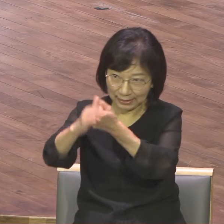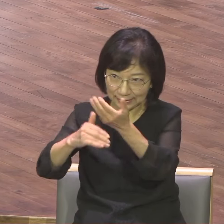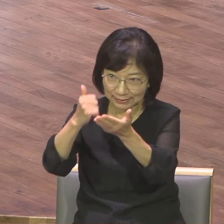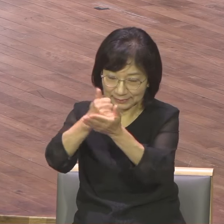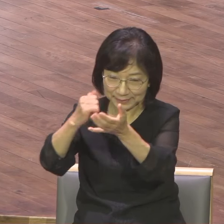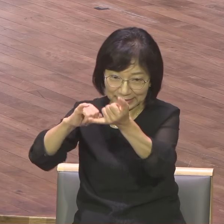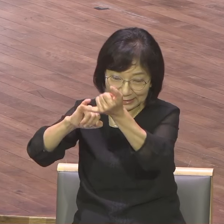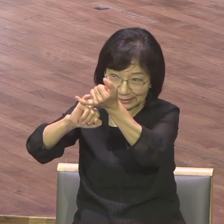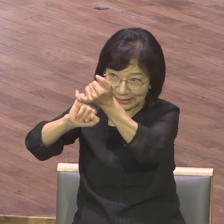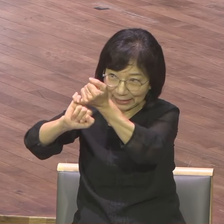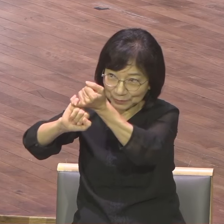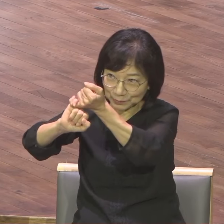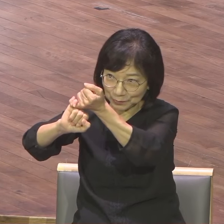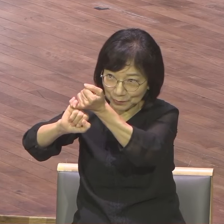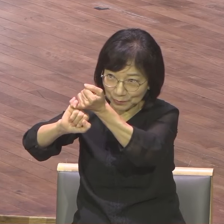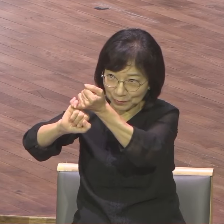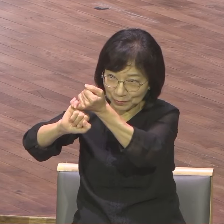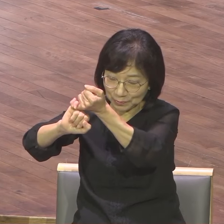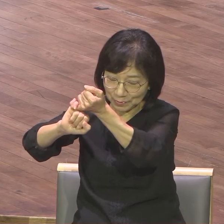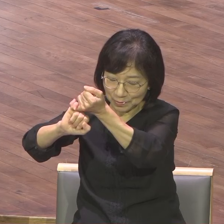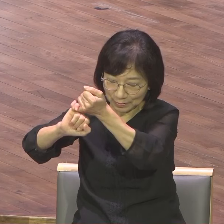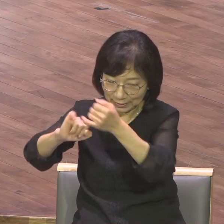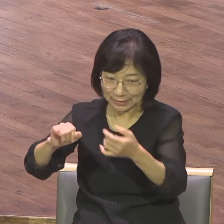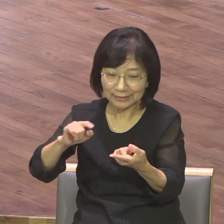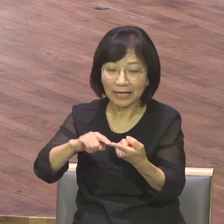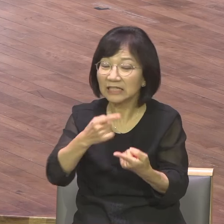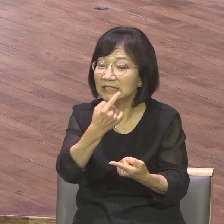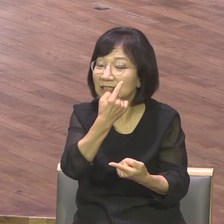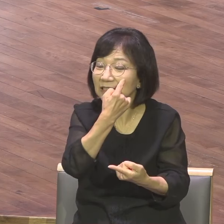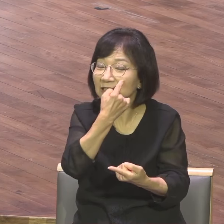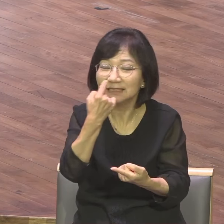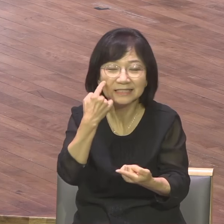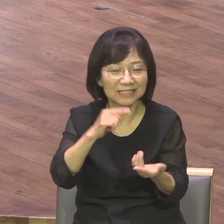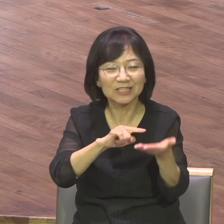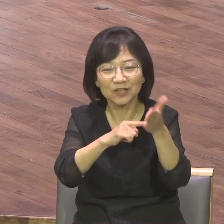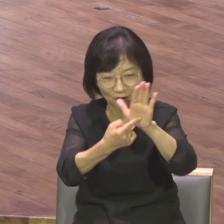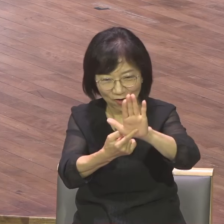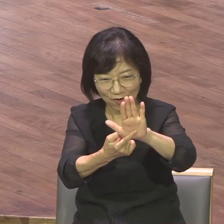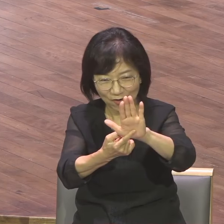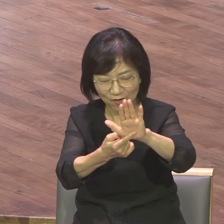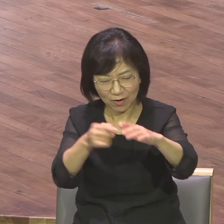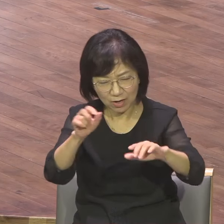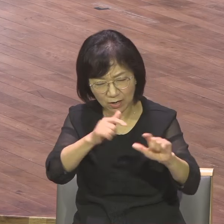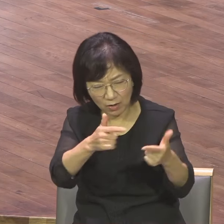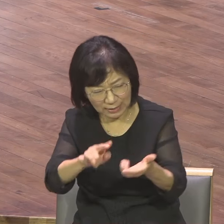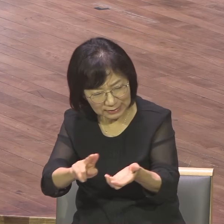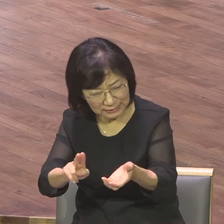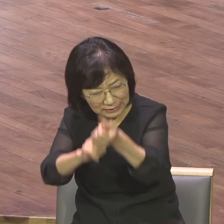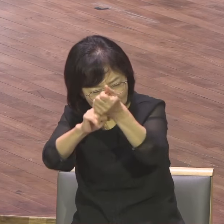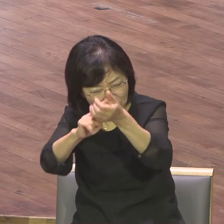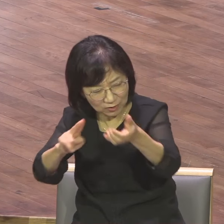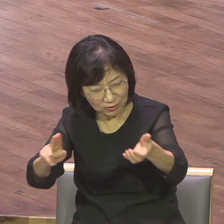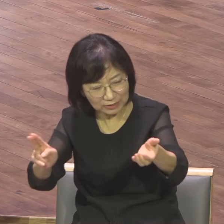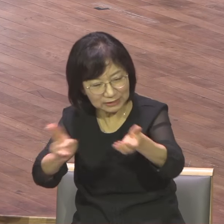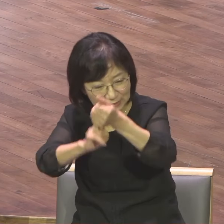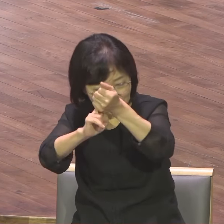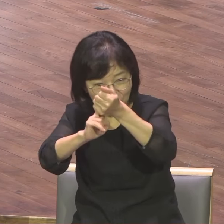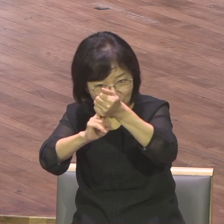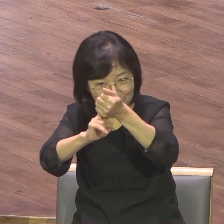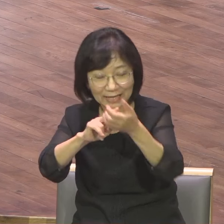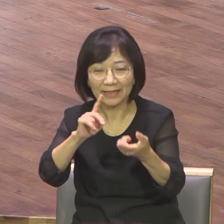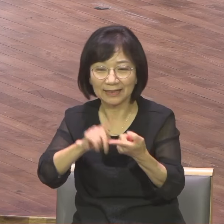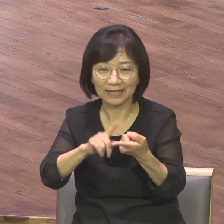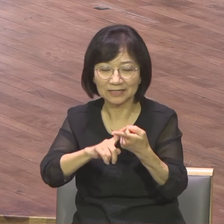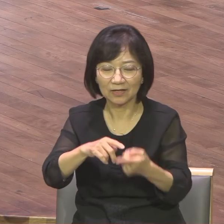진실을 확증하는 증거들, 여러 가지 이적과 다양한 하나님 역사하심을 가르친